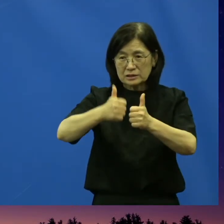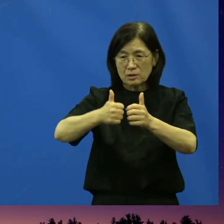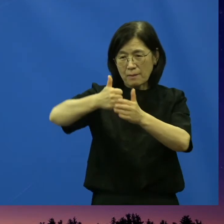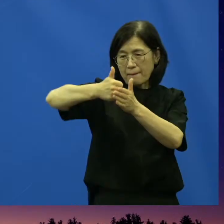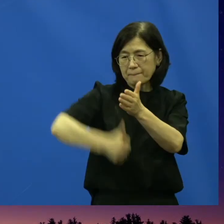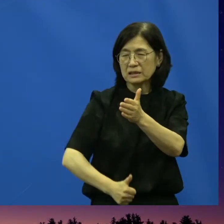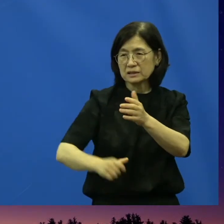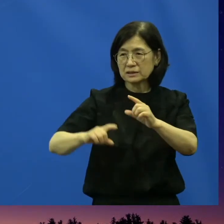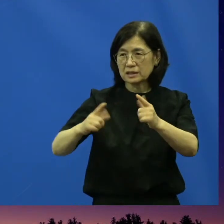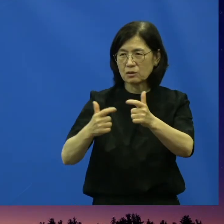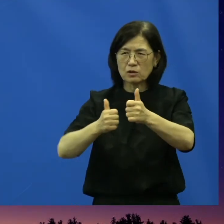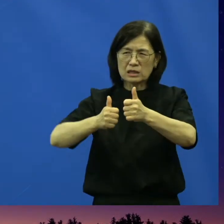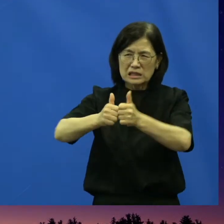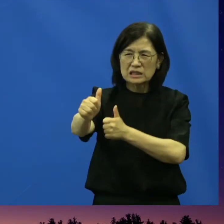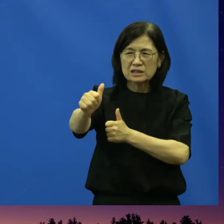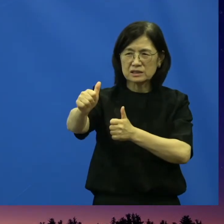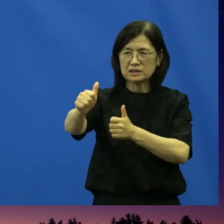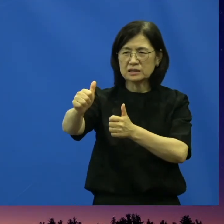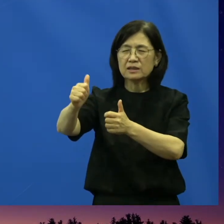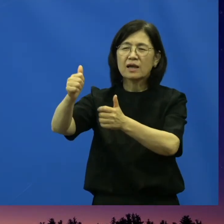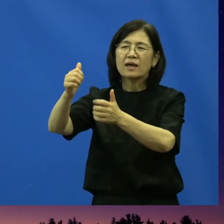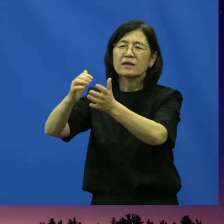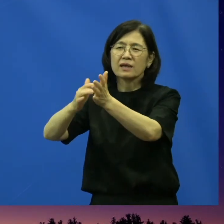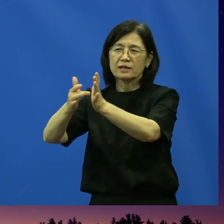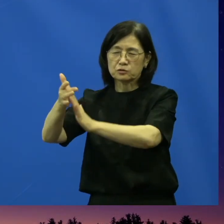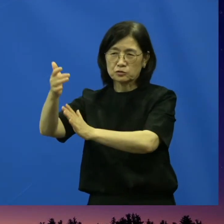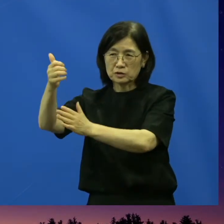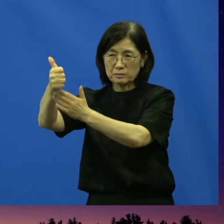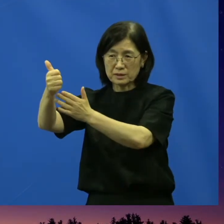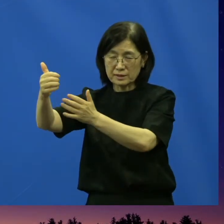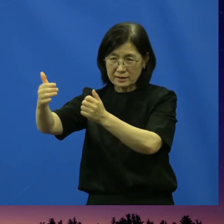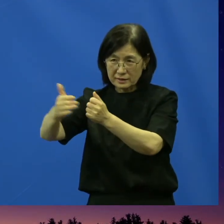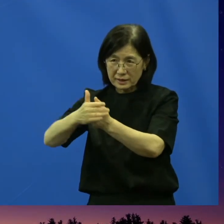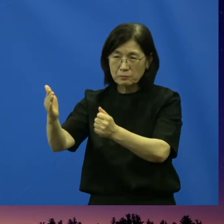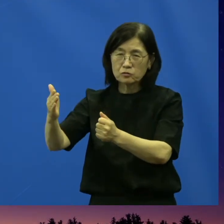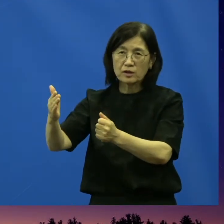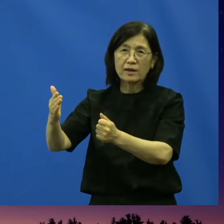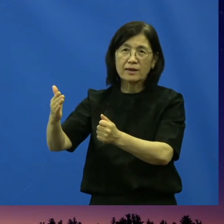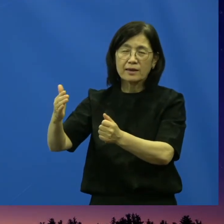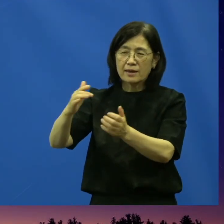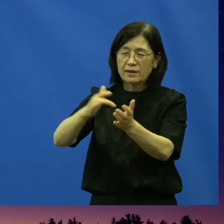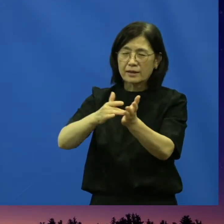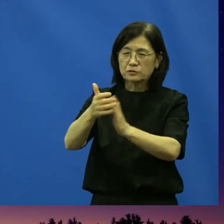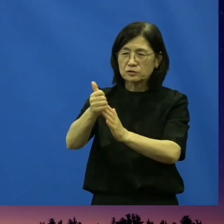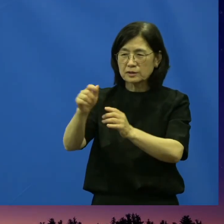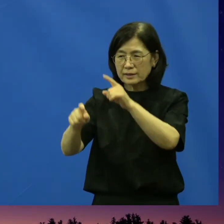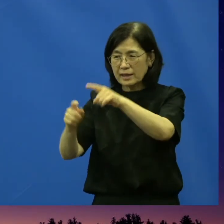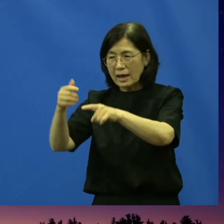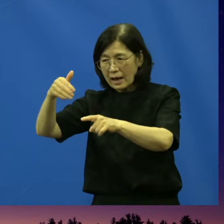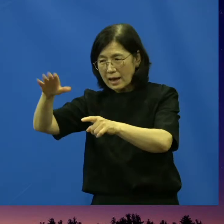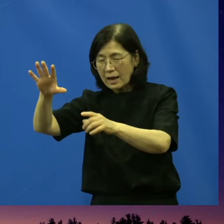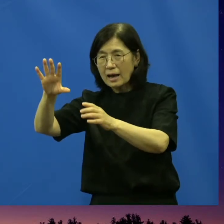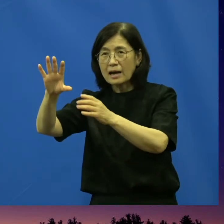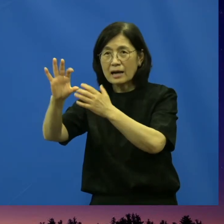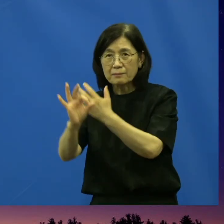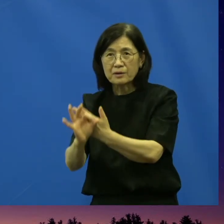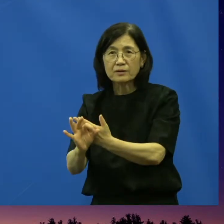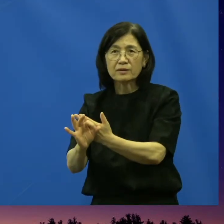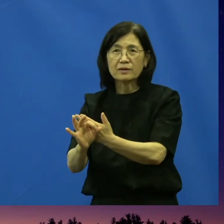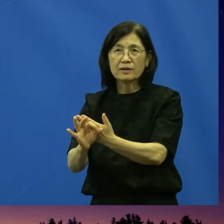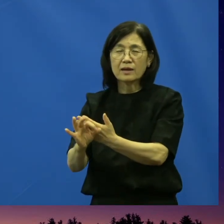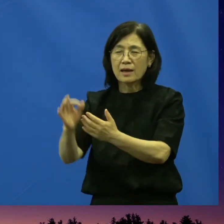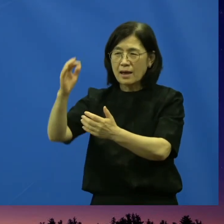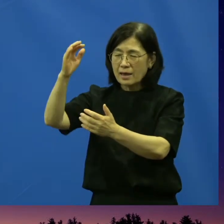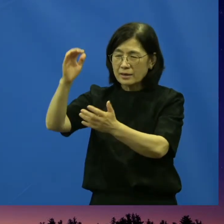분이에요. 그래서 우리는 그분에게 나아가면 긍휼하심을 받고 때를 따라 돕는 은혜를 얻기 위해 그분 은혜의 보좌 앞에 나아가면